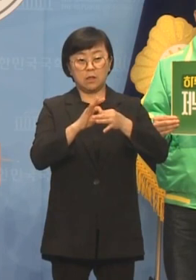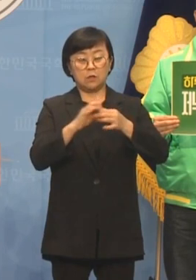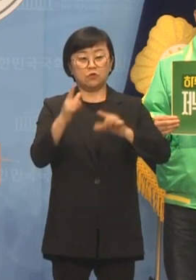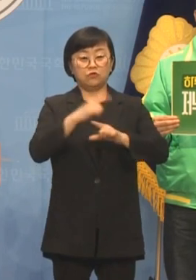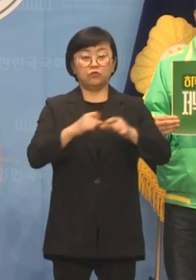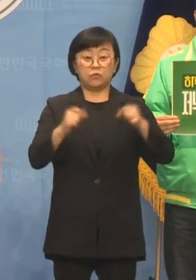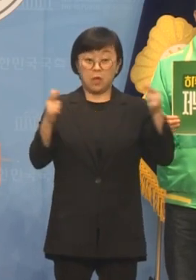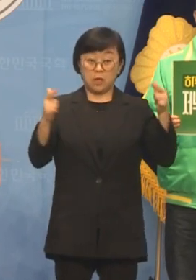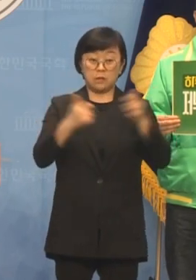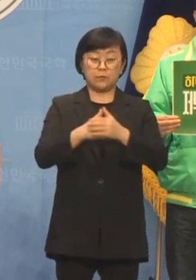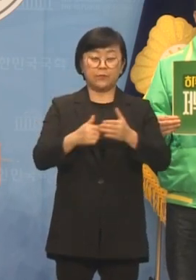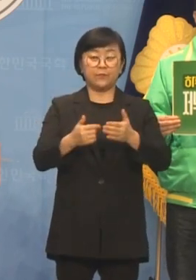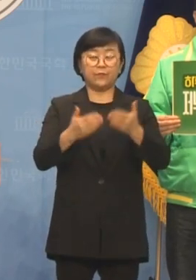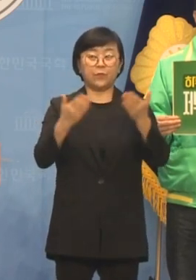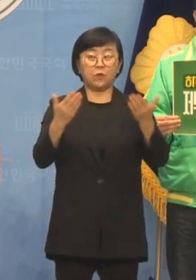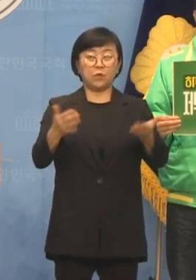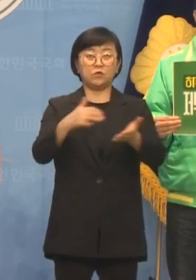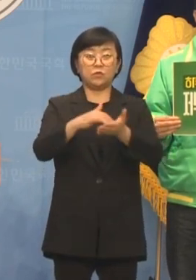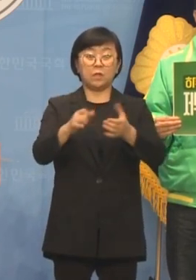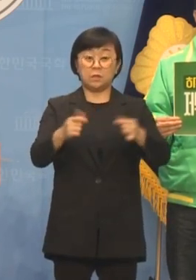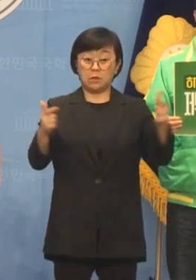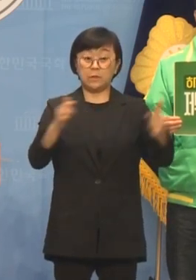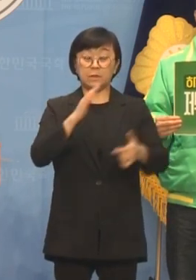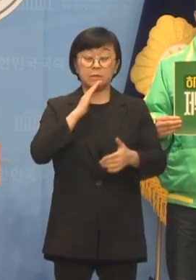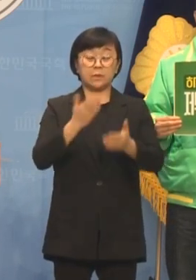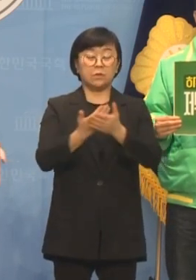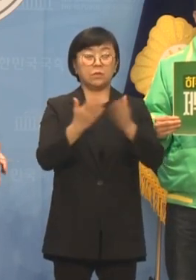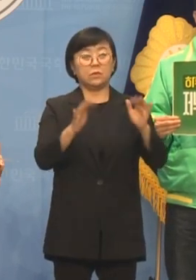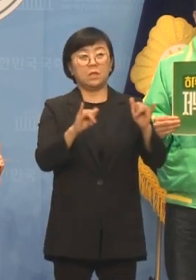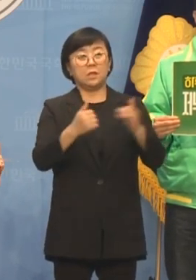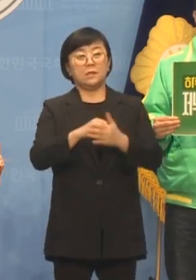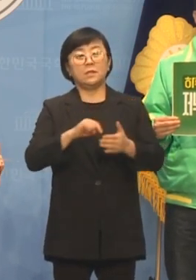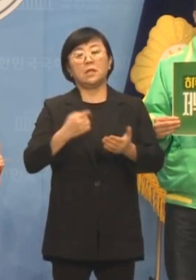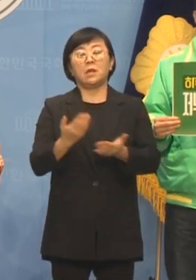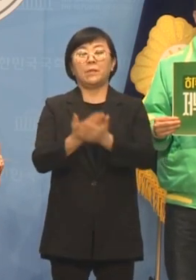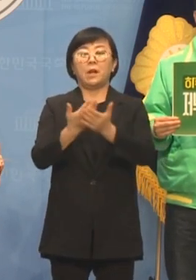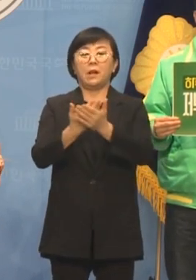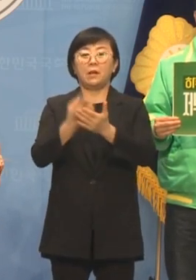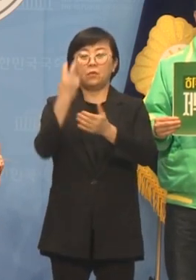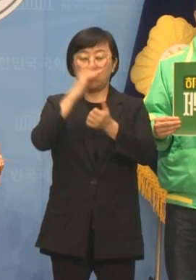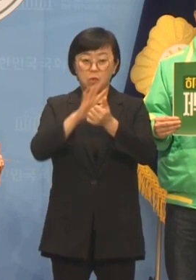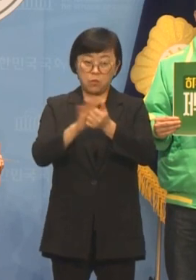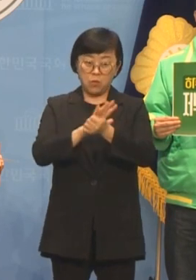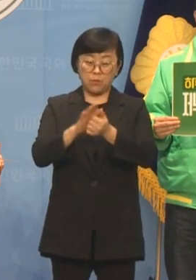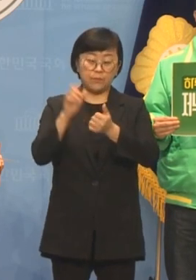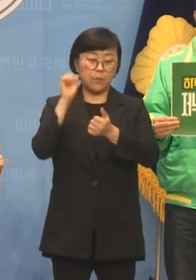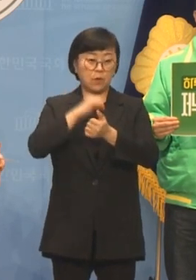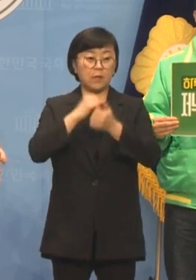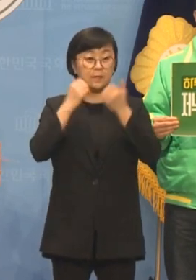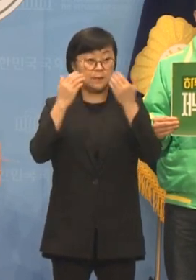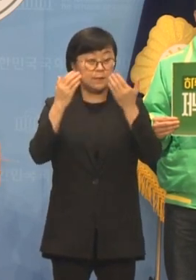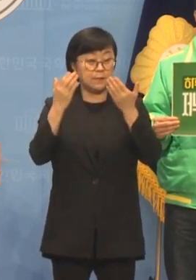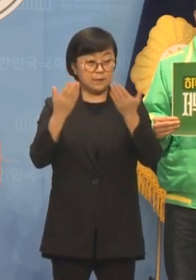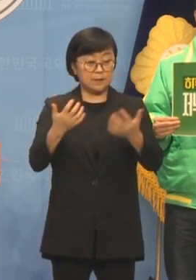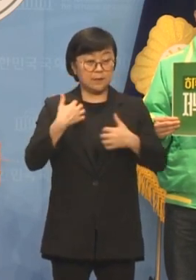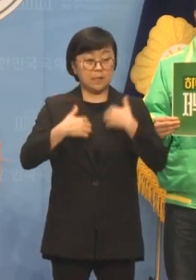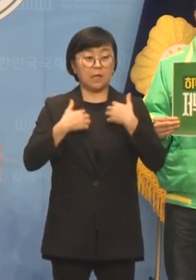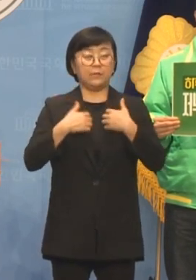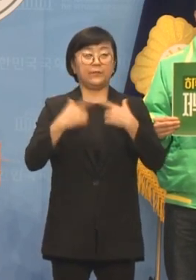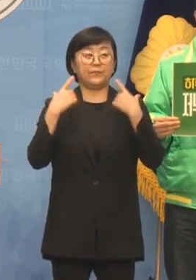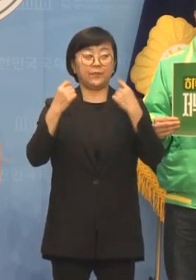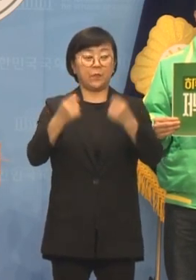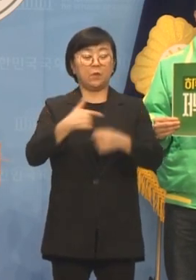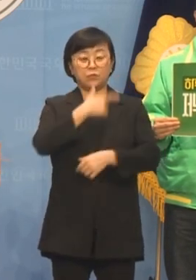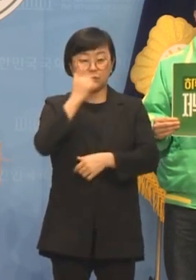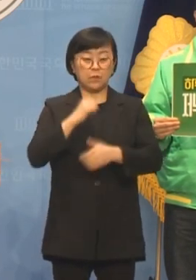추가되면서 효율 수가 늘어나긴 했지만 노동자들이 자기 개발과 돌봄 여가를 즐기기에는 여전히